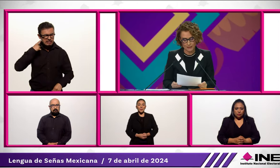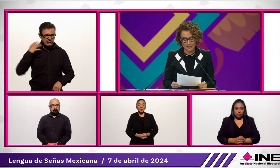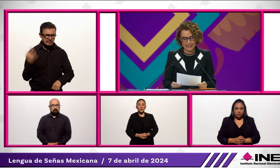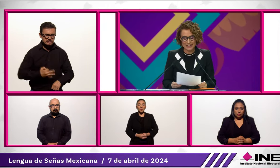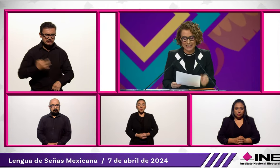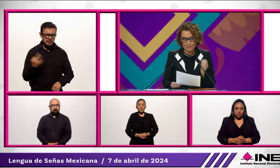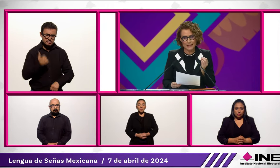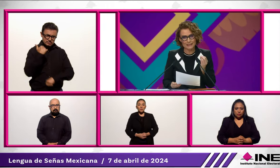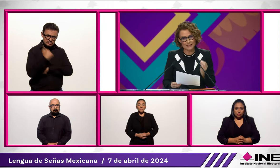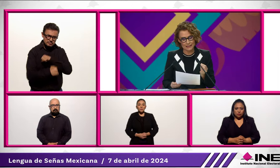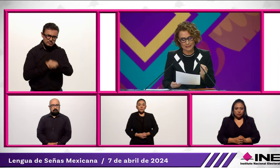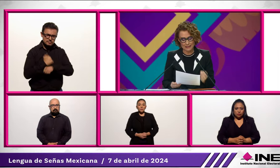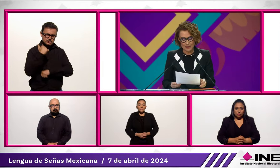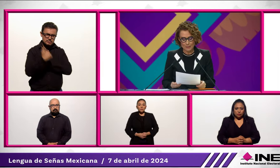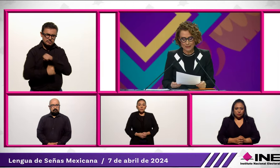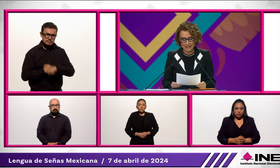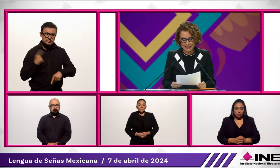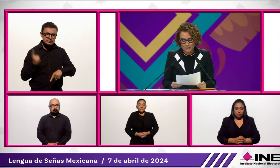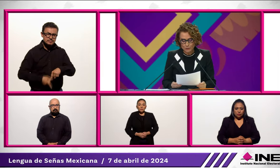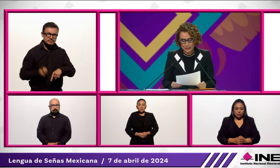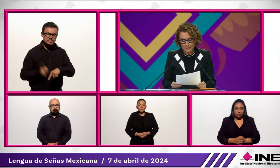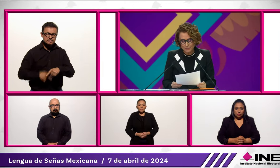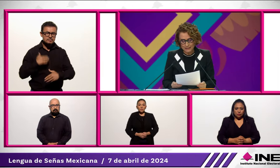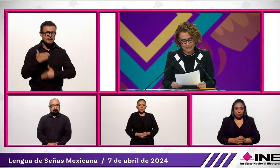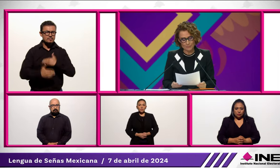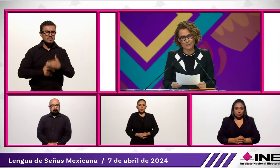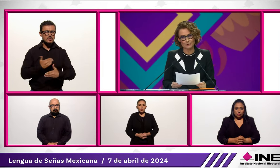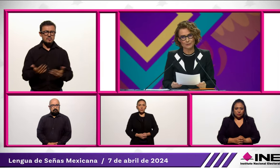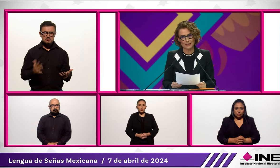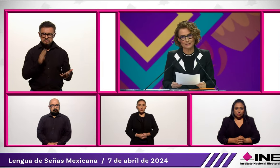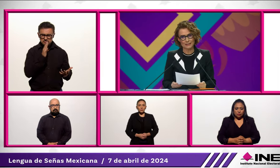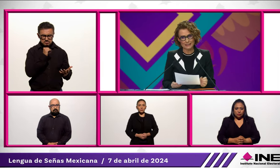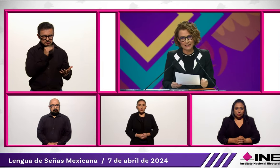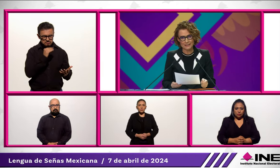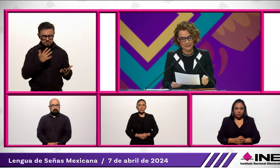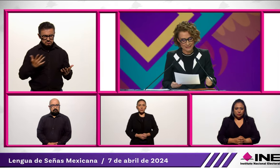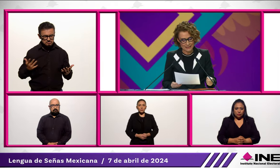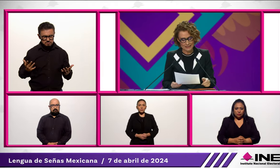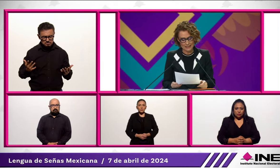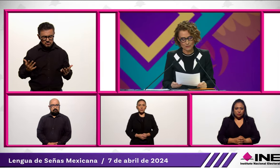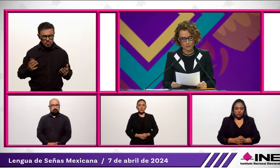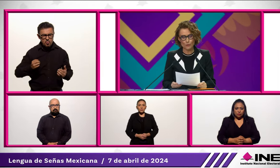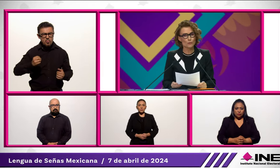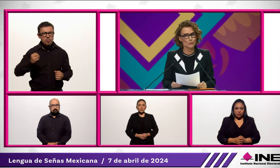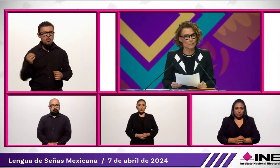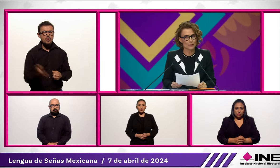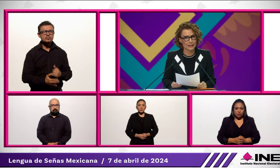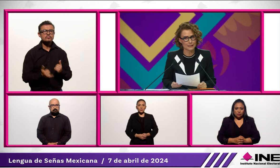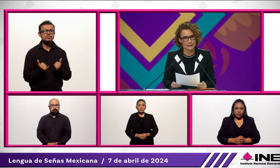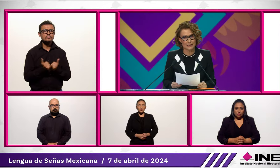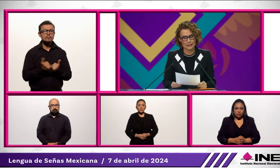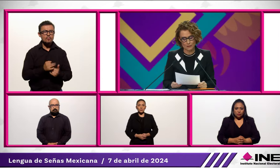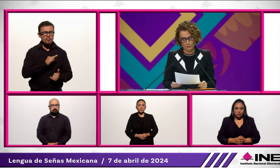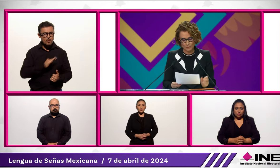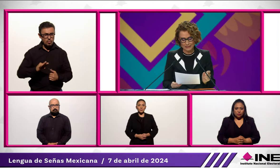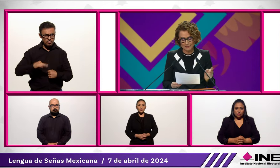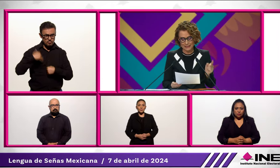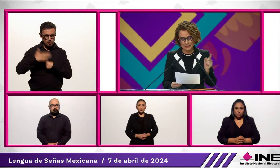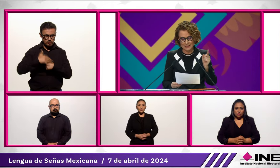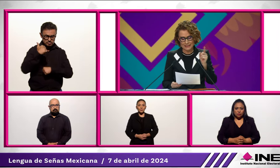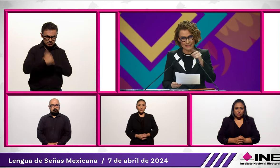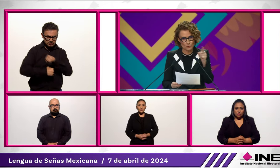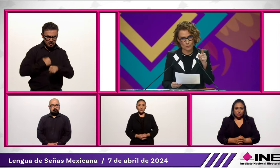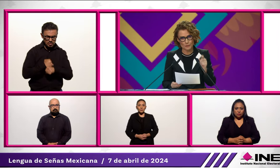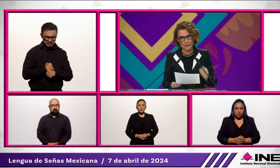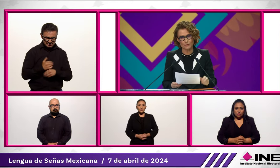significativos. ¿Qué plantean para que no se repita esta pregunta aquí en 6 años con un nuevo gran escándalo, pero esta